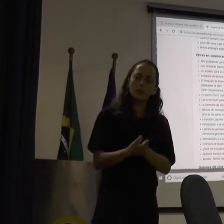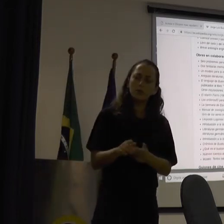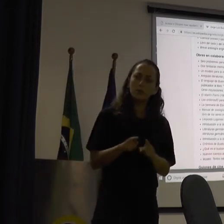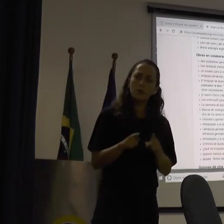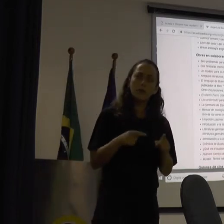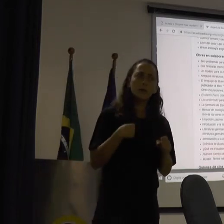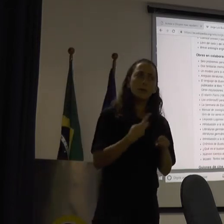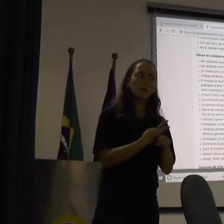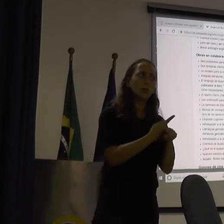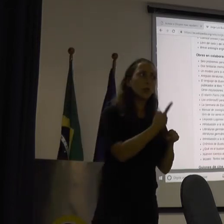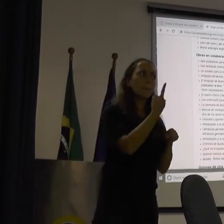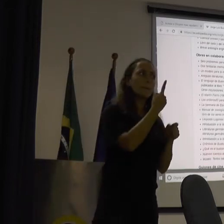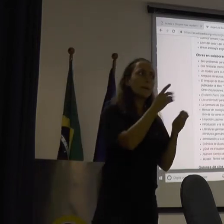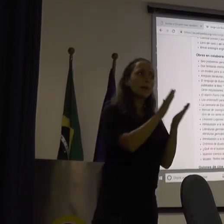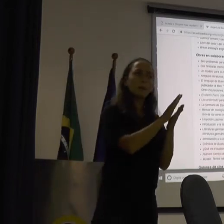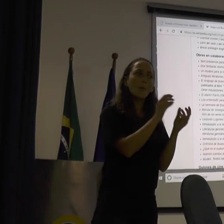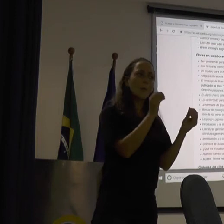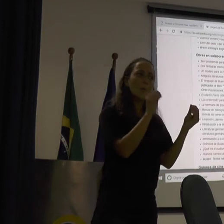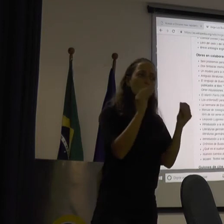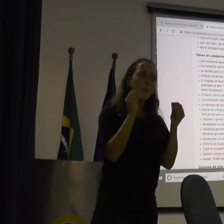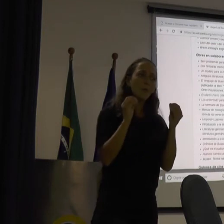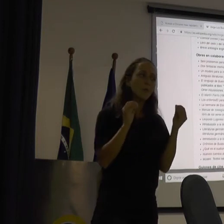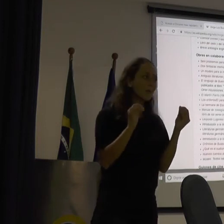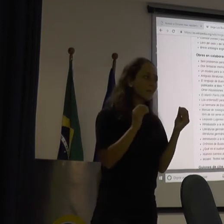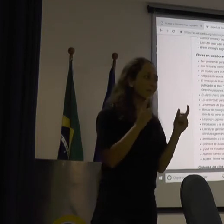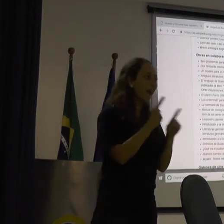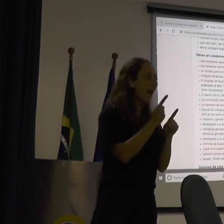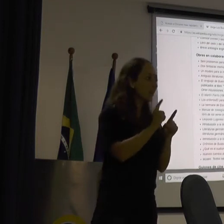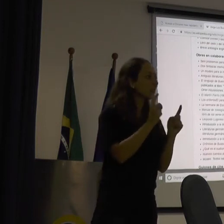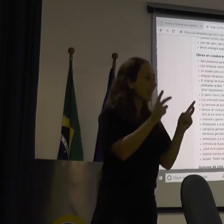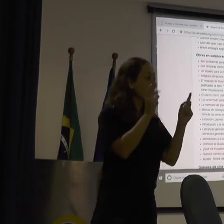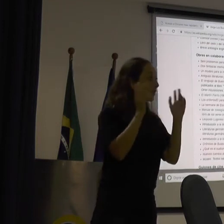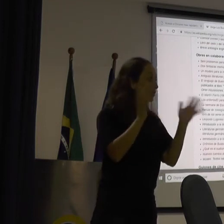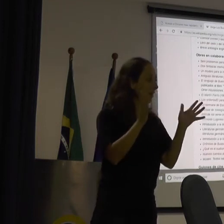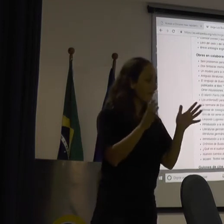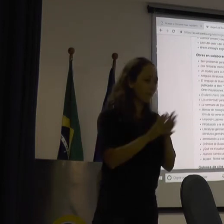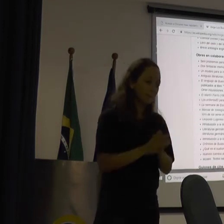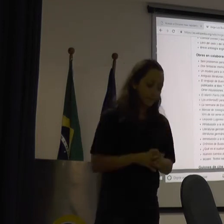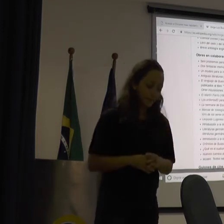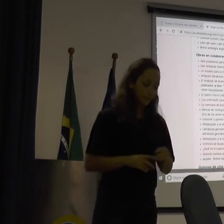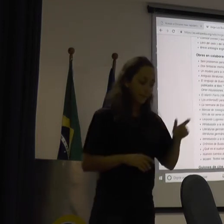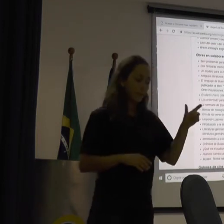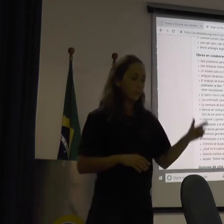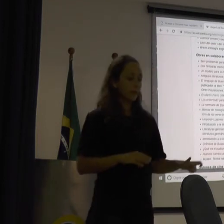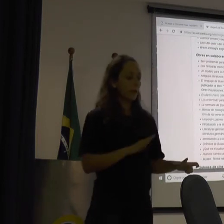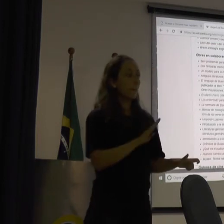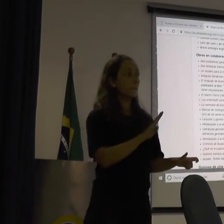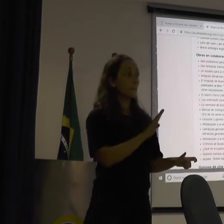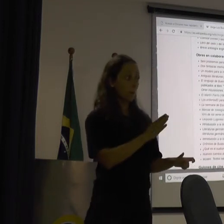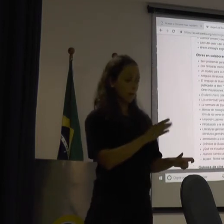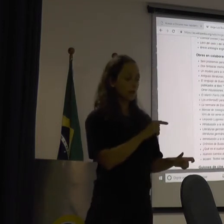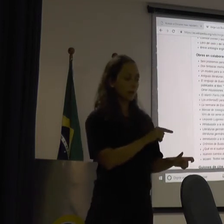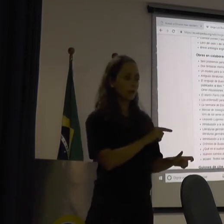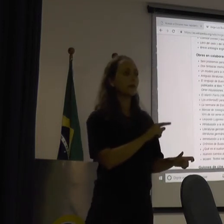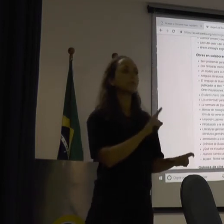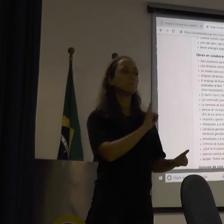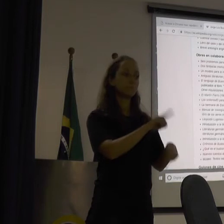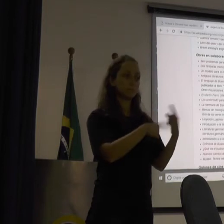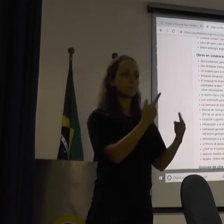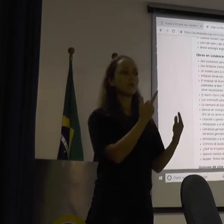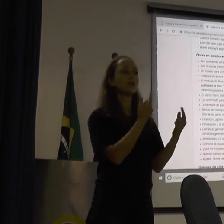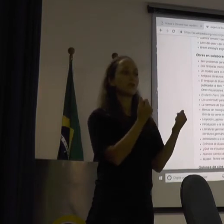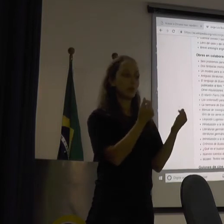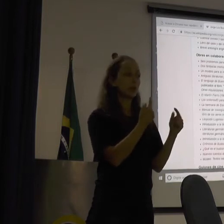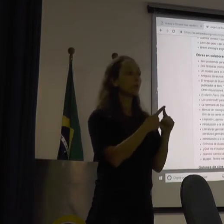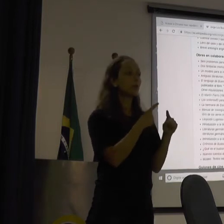E assim são 20 e tantas antologias. Depois o Borges ganhou muito dinheiro, porque os editores